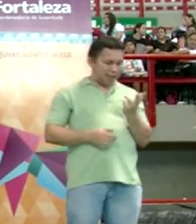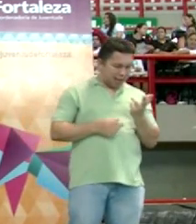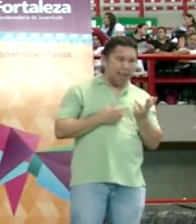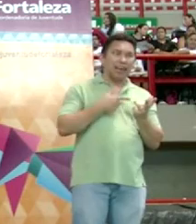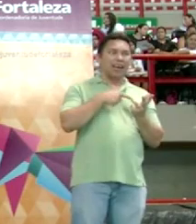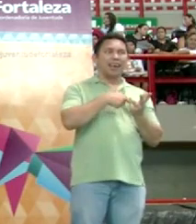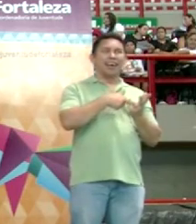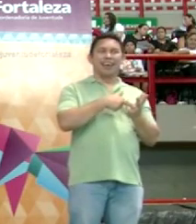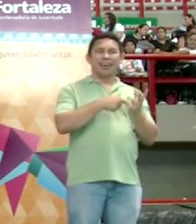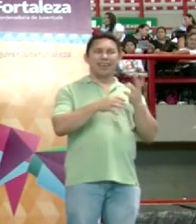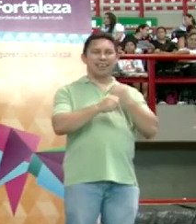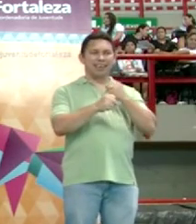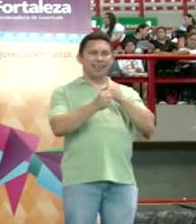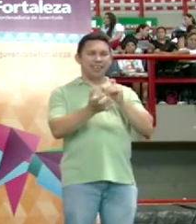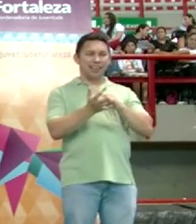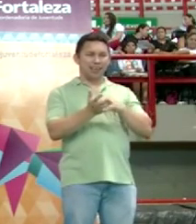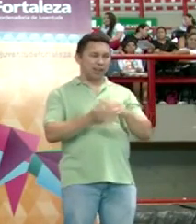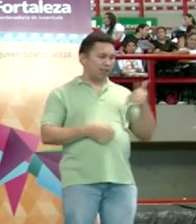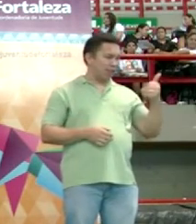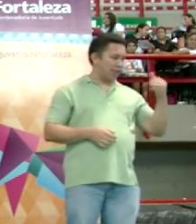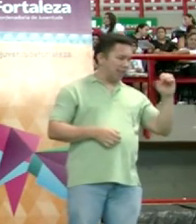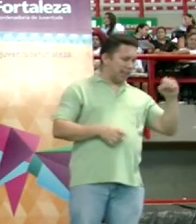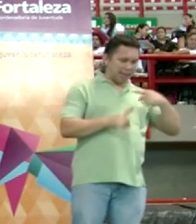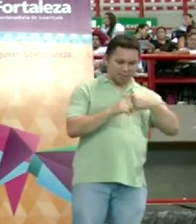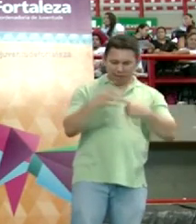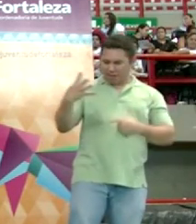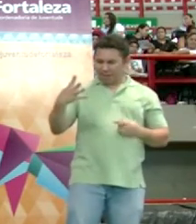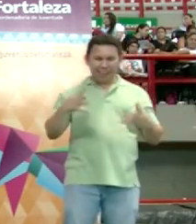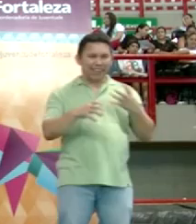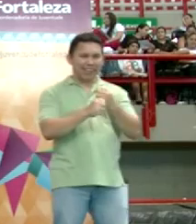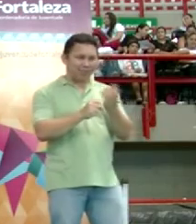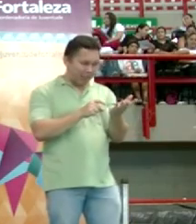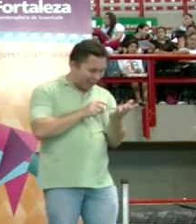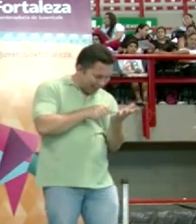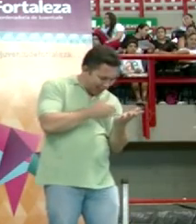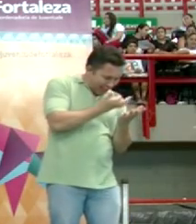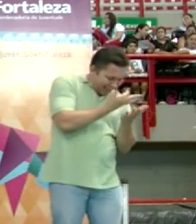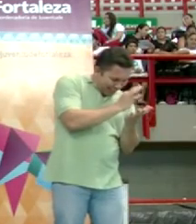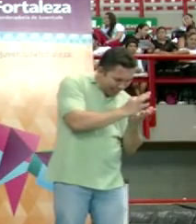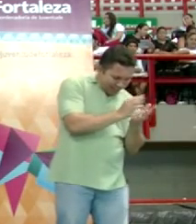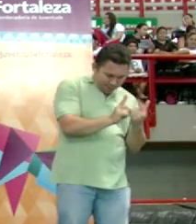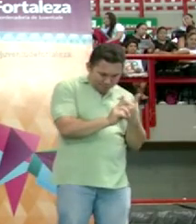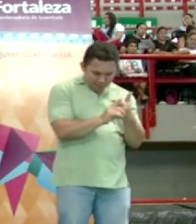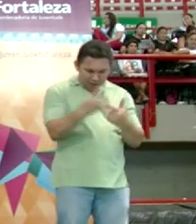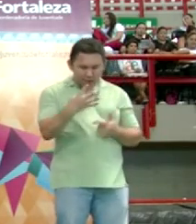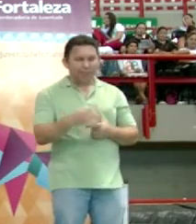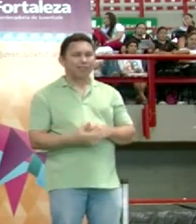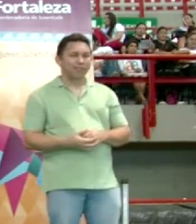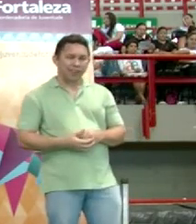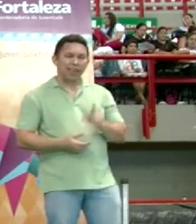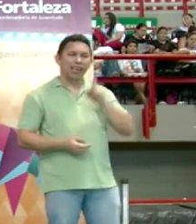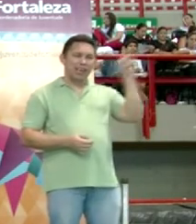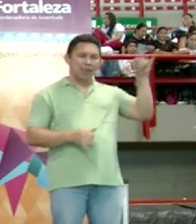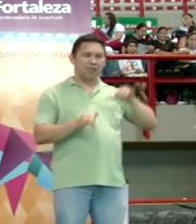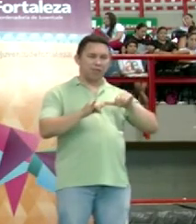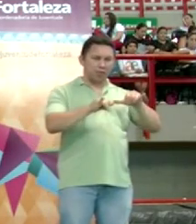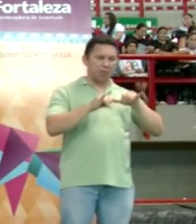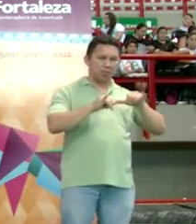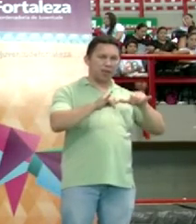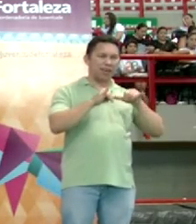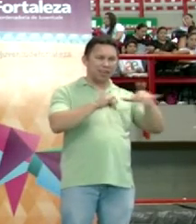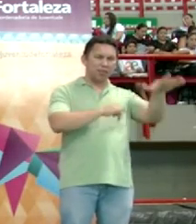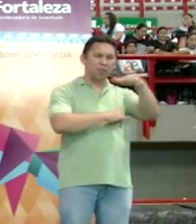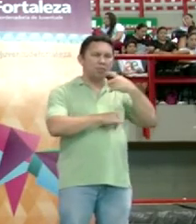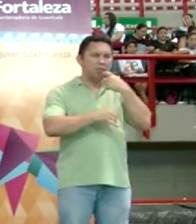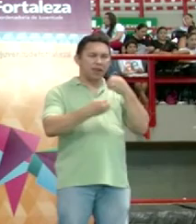tá? Toda conta, até passou uma 10 mais 4, o cara quer botar na calculadora. Pelo amor de Deus, né? Eu fui no supermercado, no mercadinho de